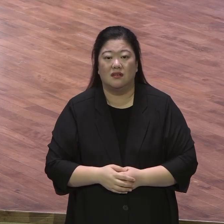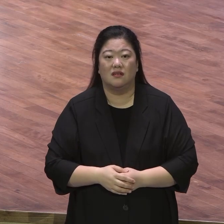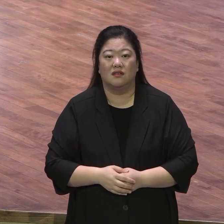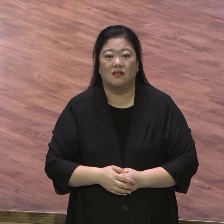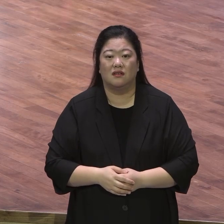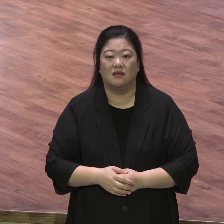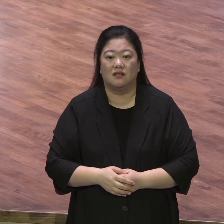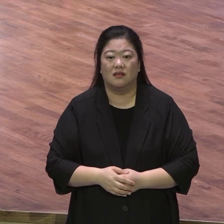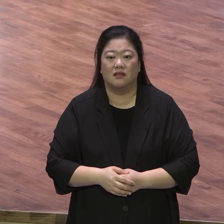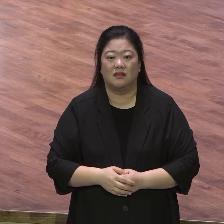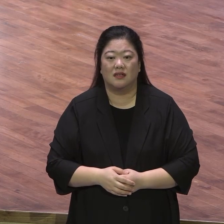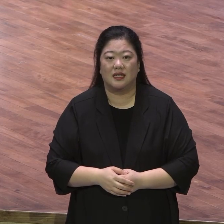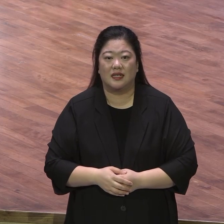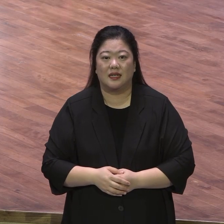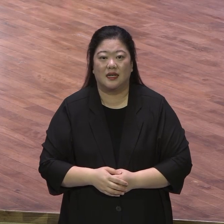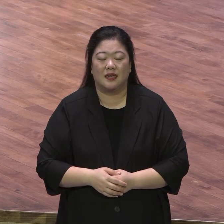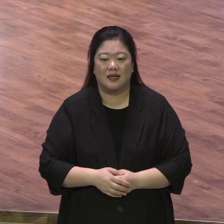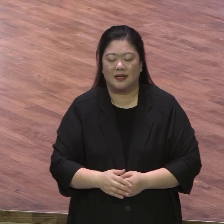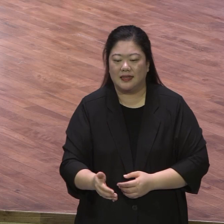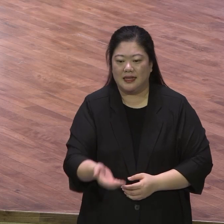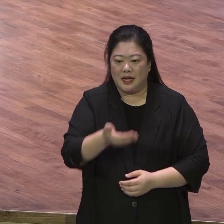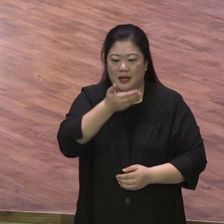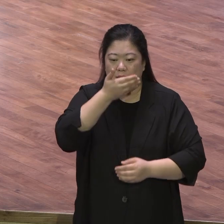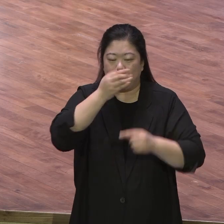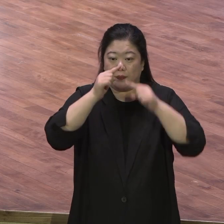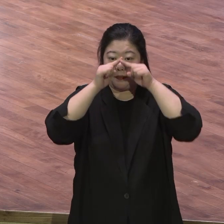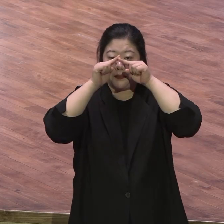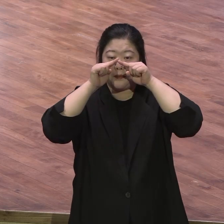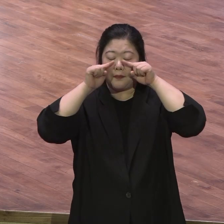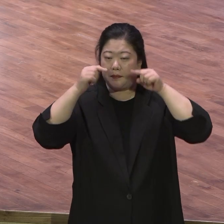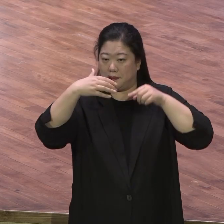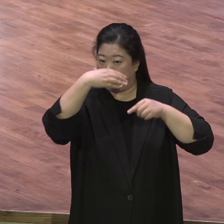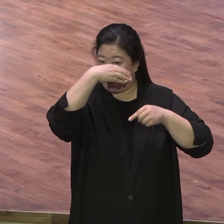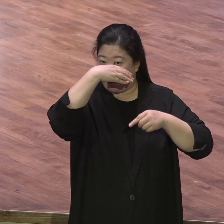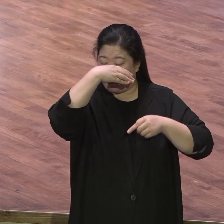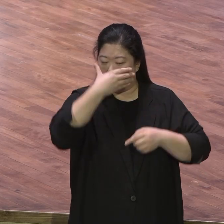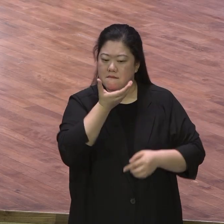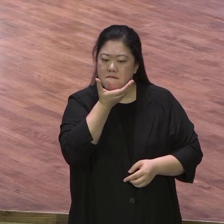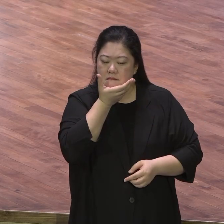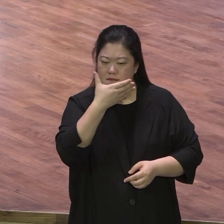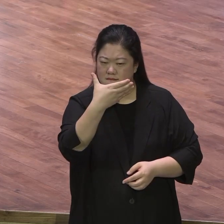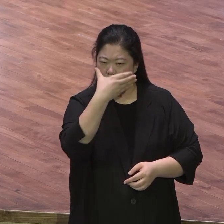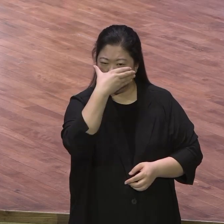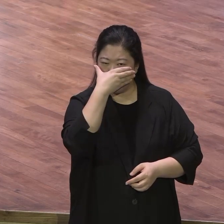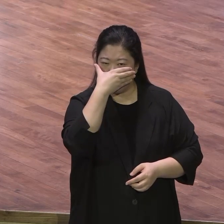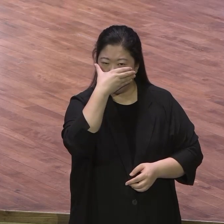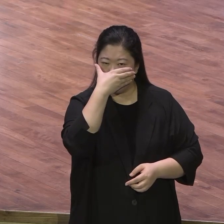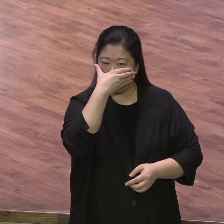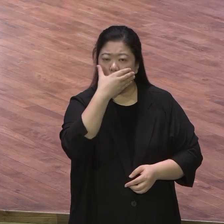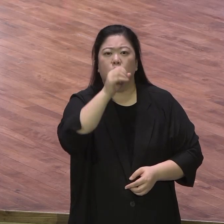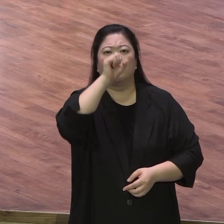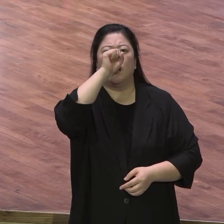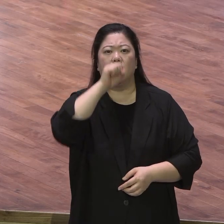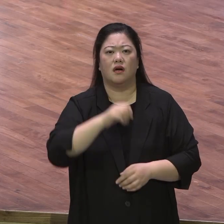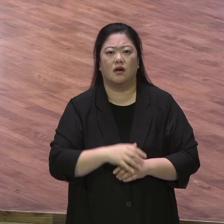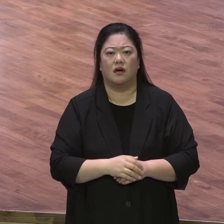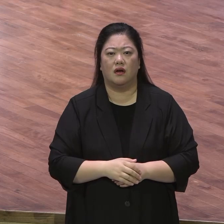마스크를 설 때는 코 입을 확실히 가려줘야 돼요 그런데 꼭 비딱을 타는